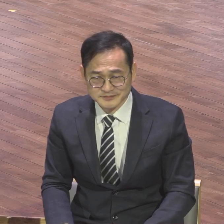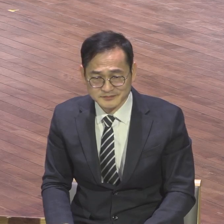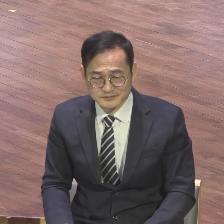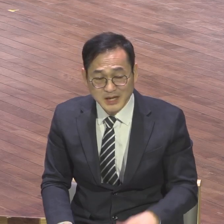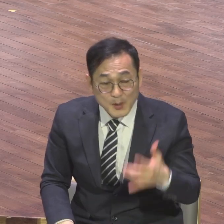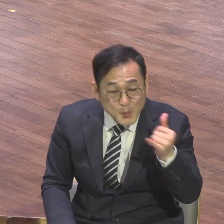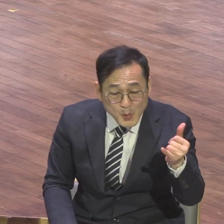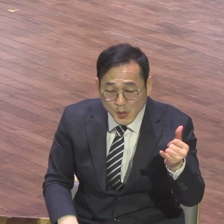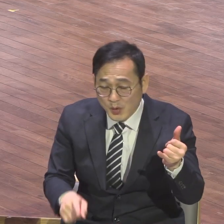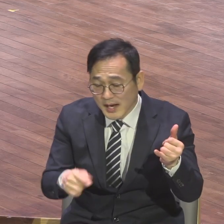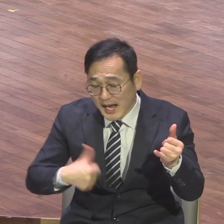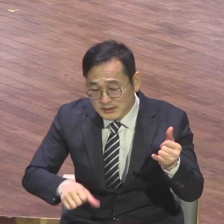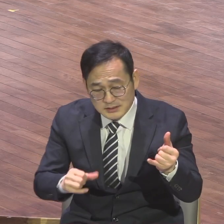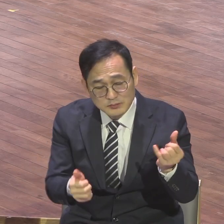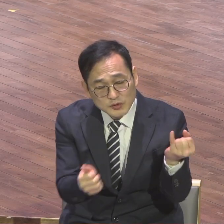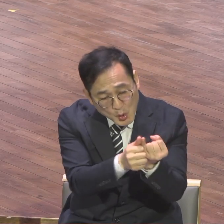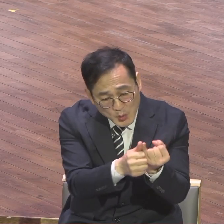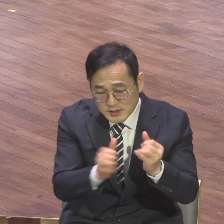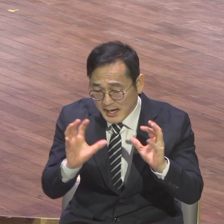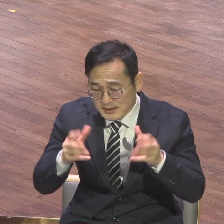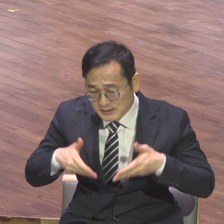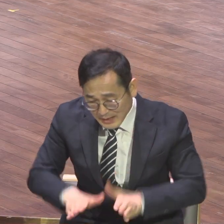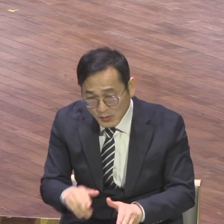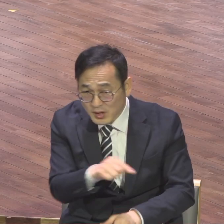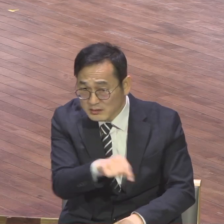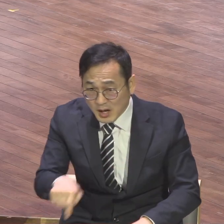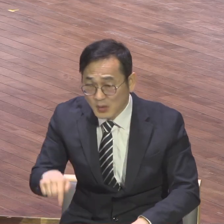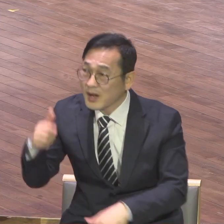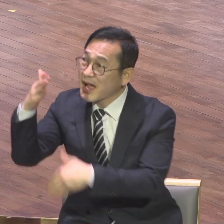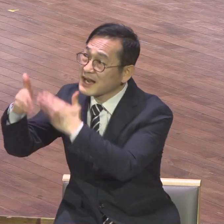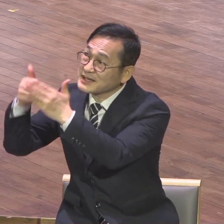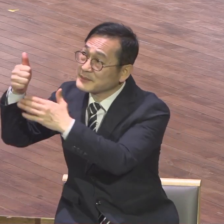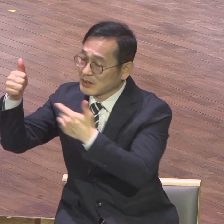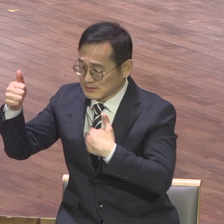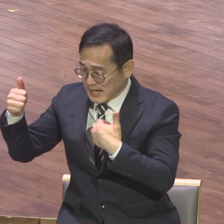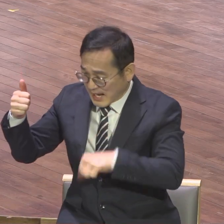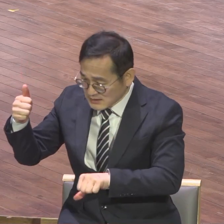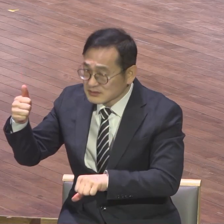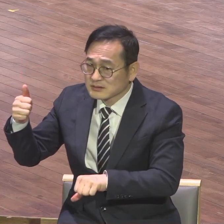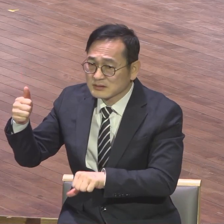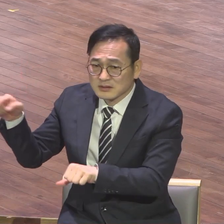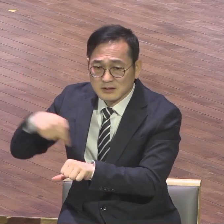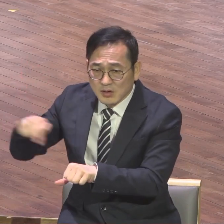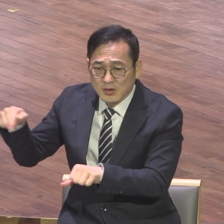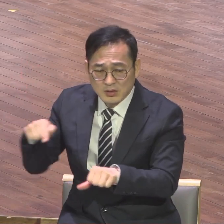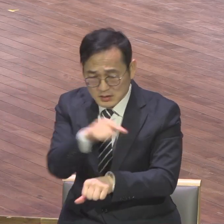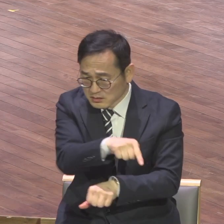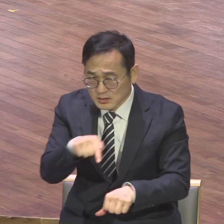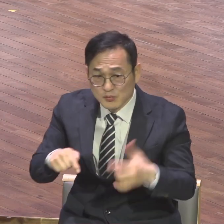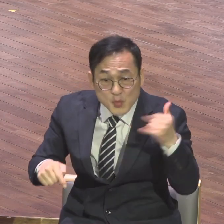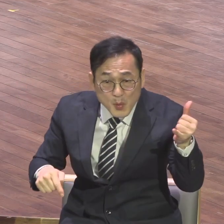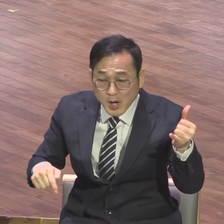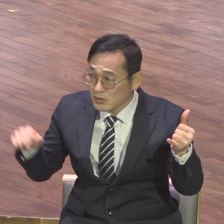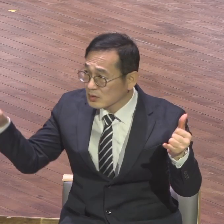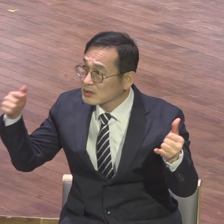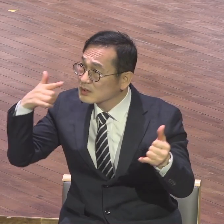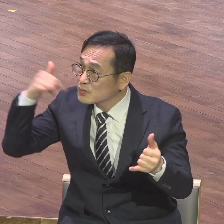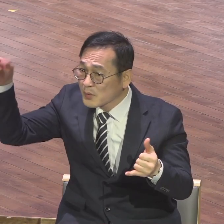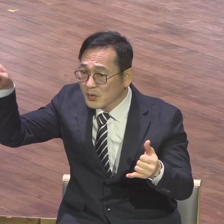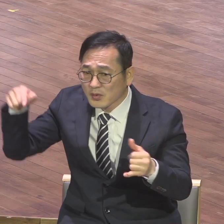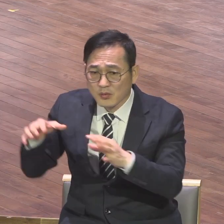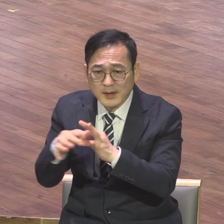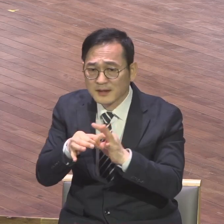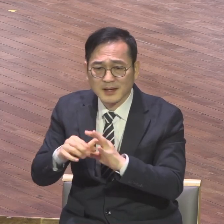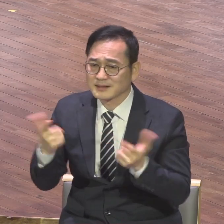예수님 어머니가 있는 게 아니에요. 인간이 이해하기 쉬운 표현이에요. 우리가 생각하는 그런 아들이란 그